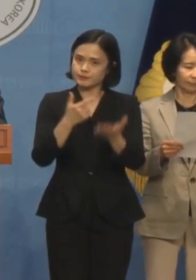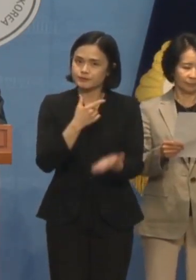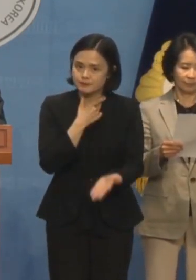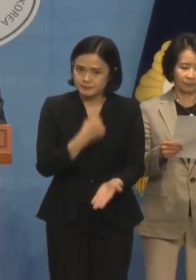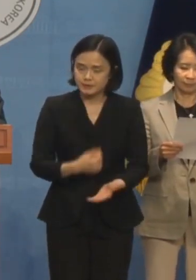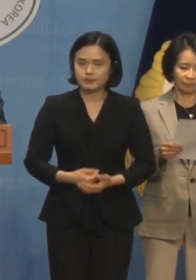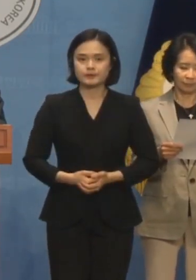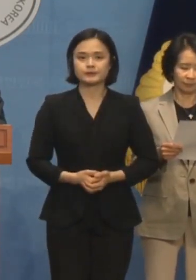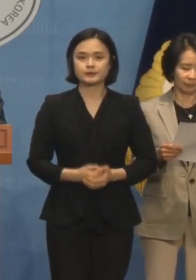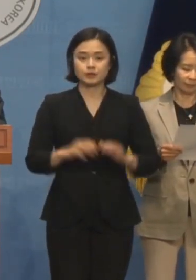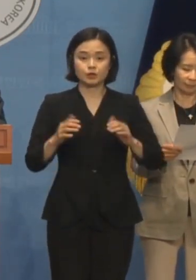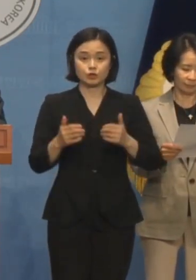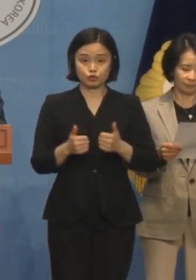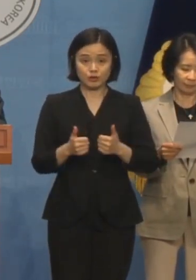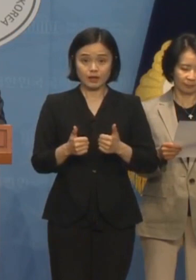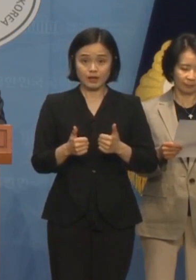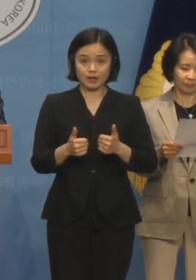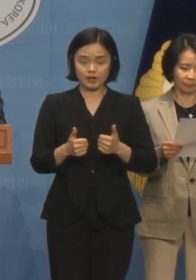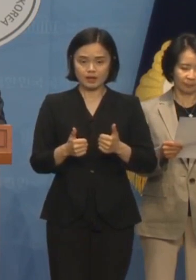국회